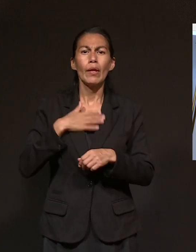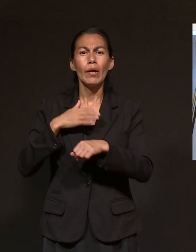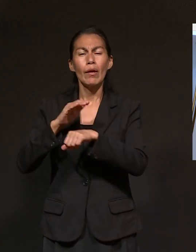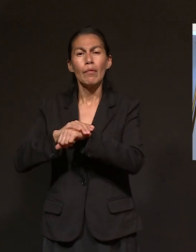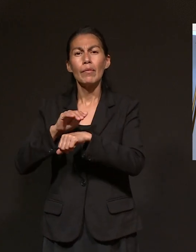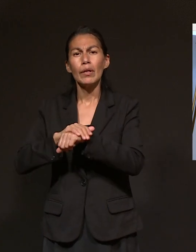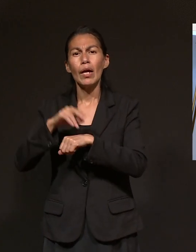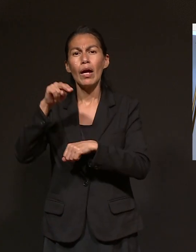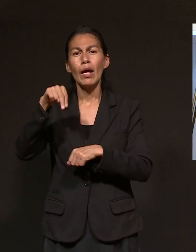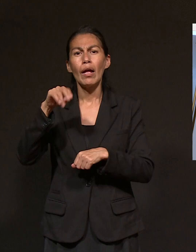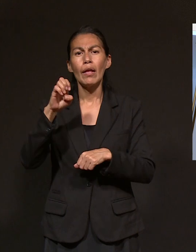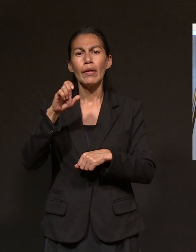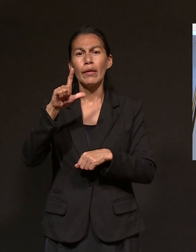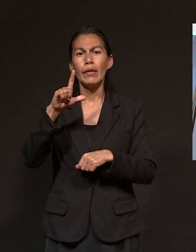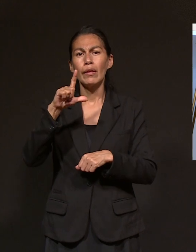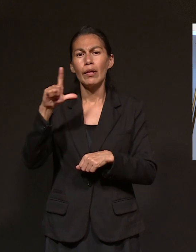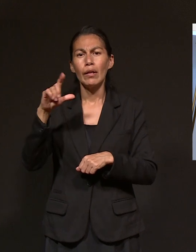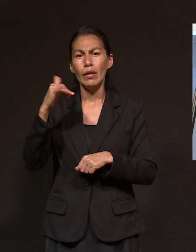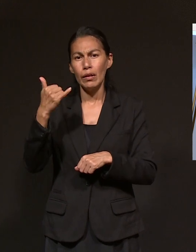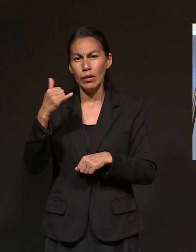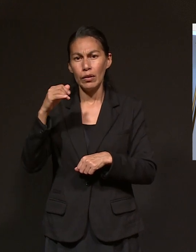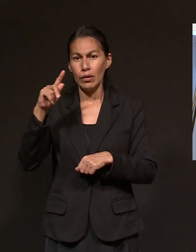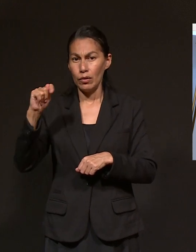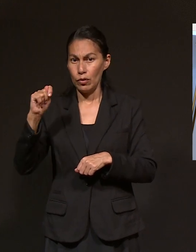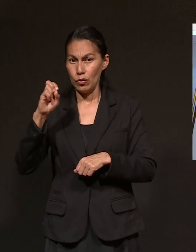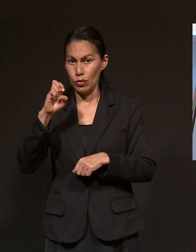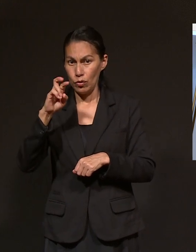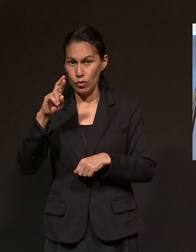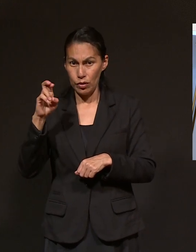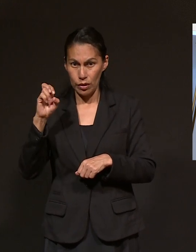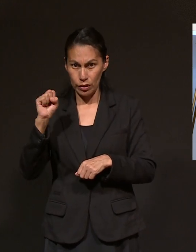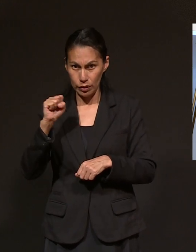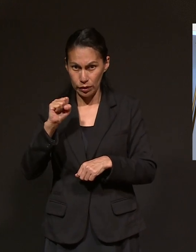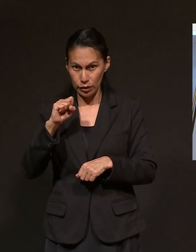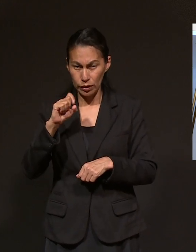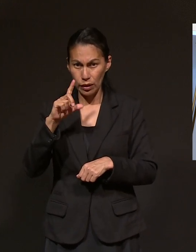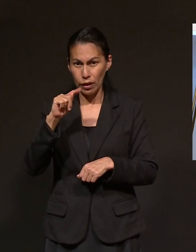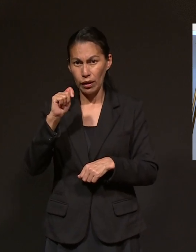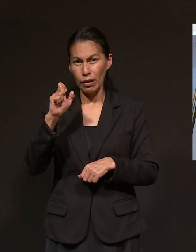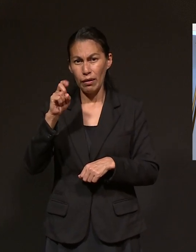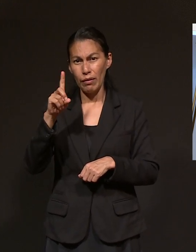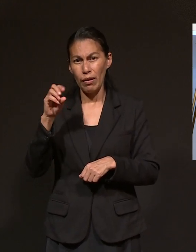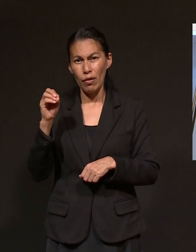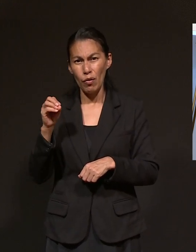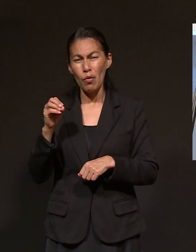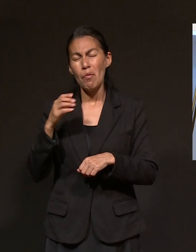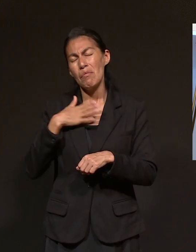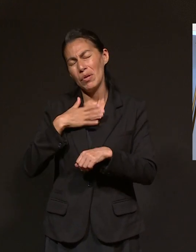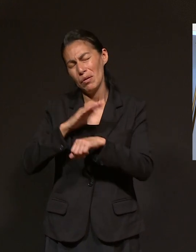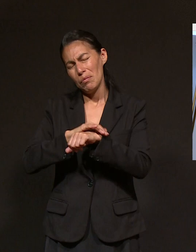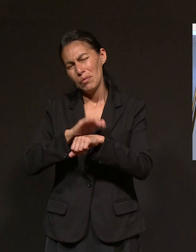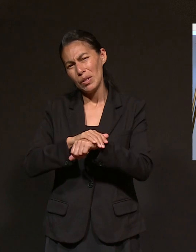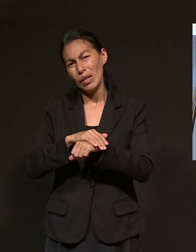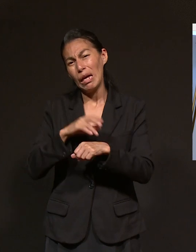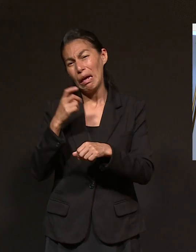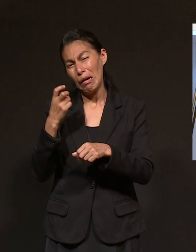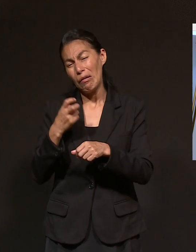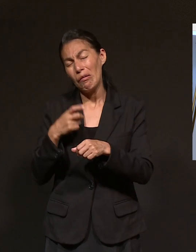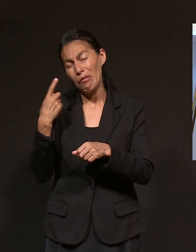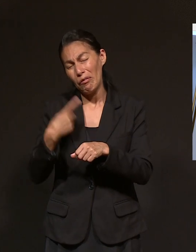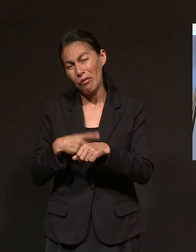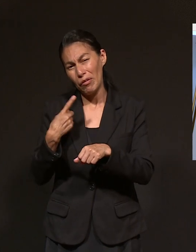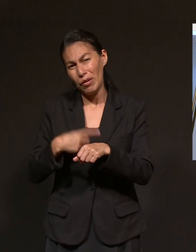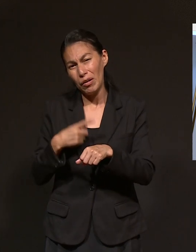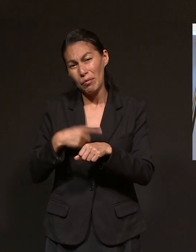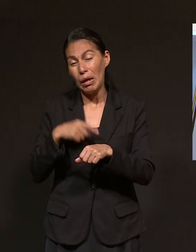Reyes Tadeo está en el hospital, en la clínica 25 en Monterrey, hospitalizada Les pido que oren